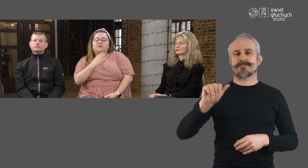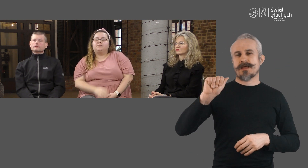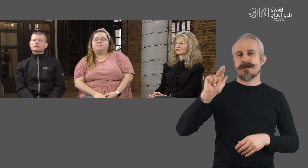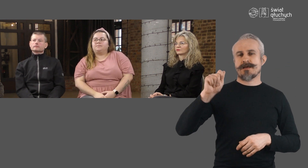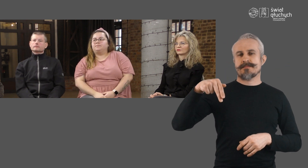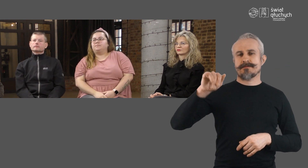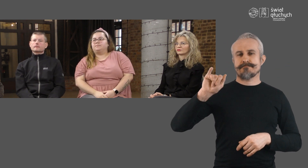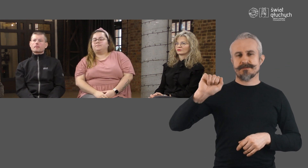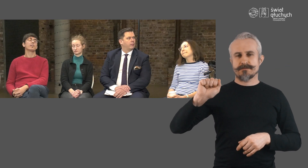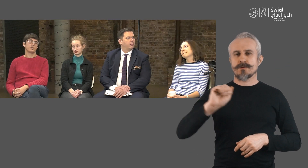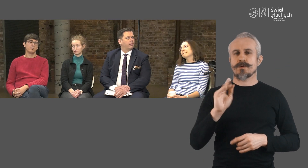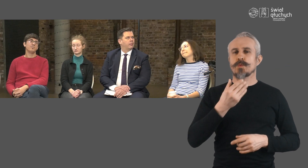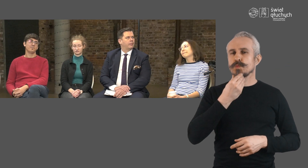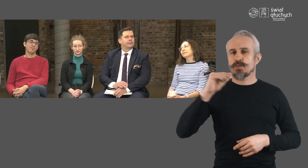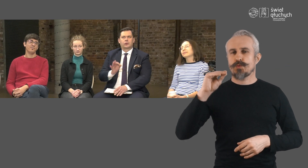Akademia Młodych Głuchych.